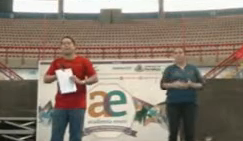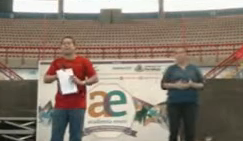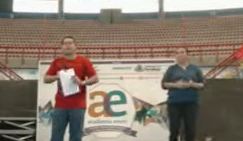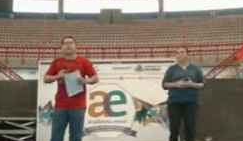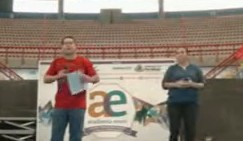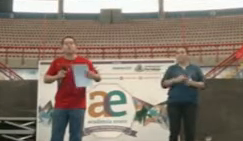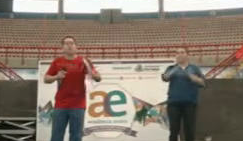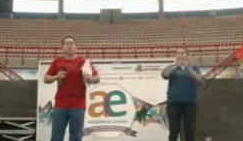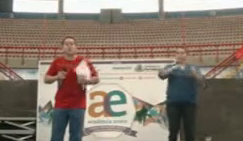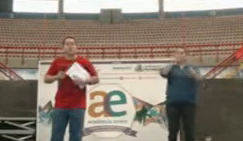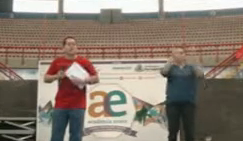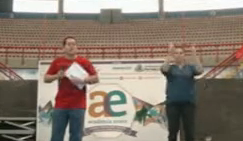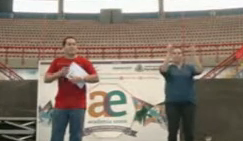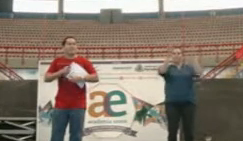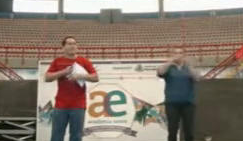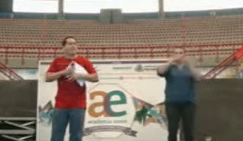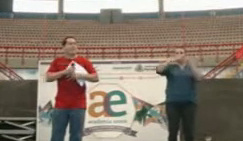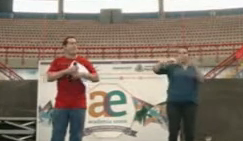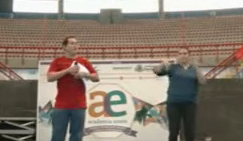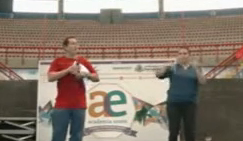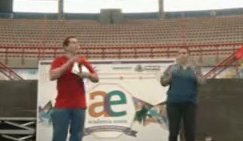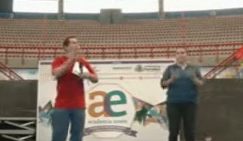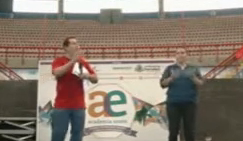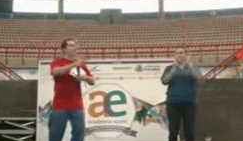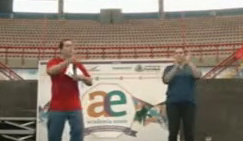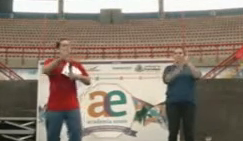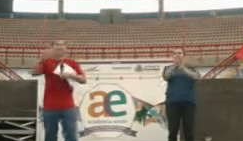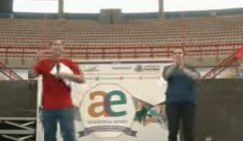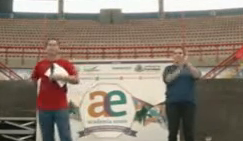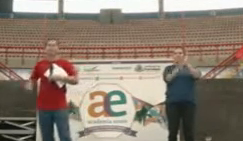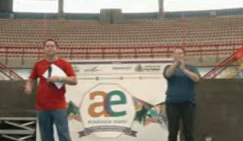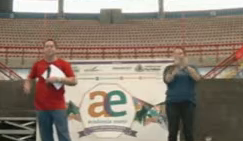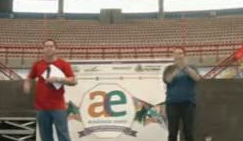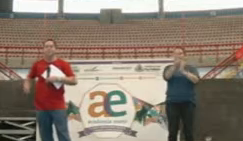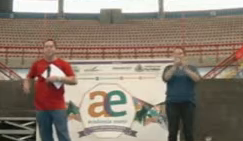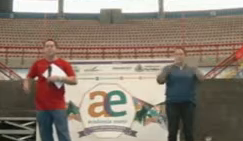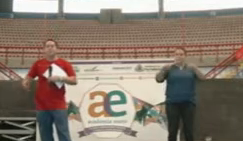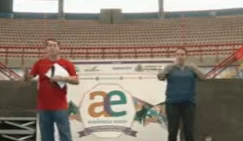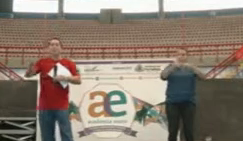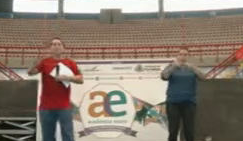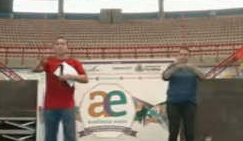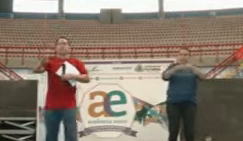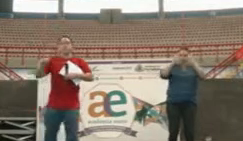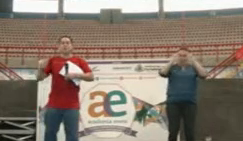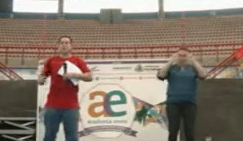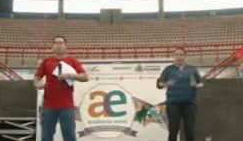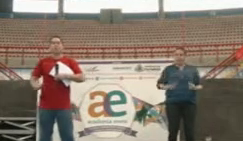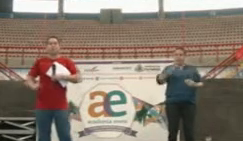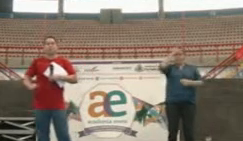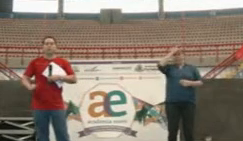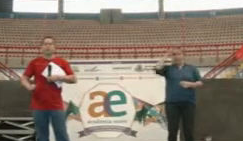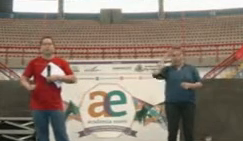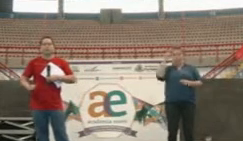vão pintar temas religiosos, mas eles vão colocar Jesus próximo ao ser humano. Como é que eu aproximo